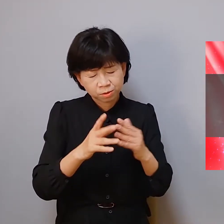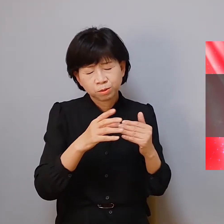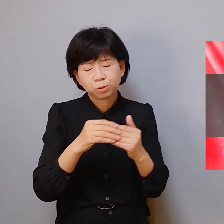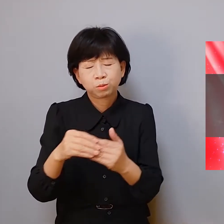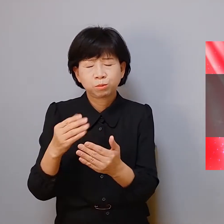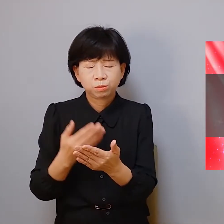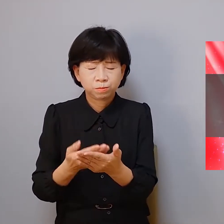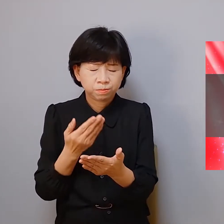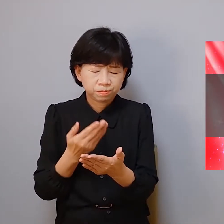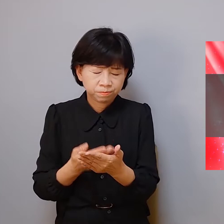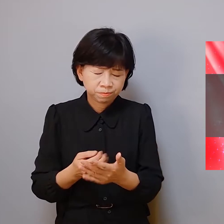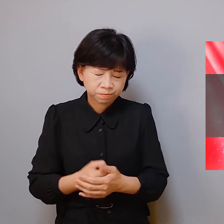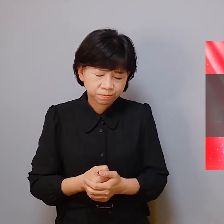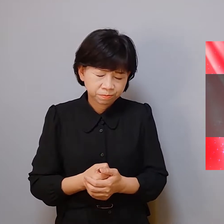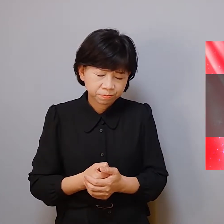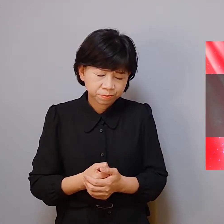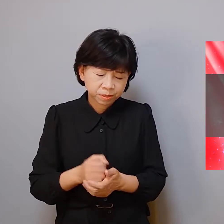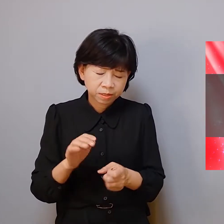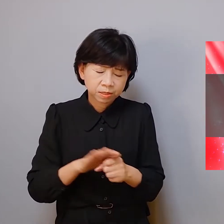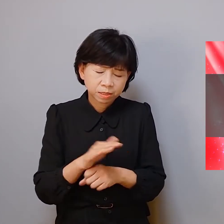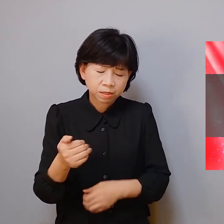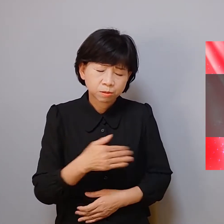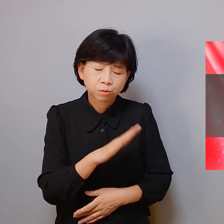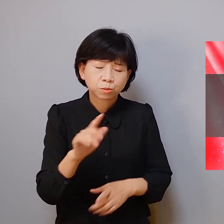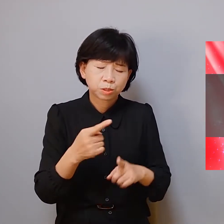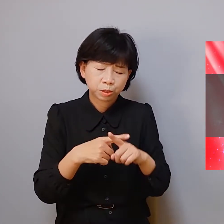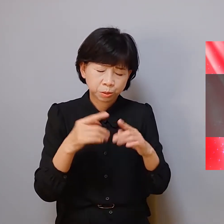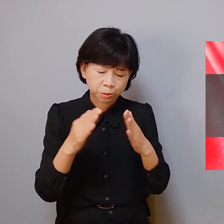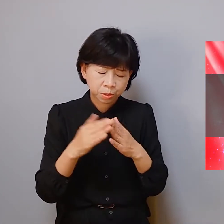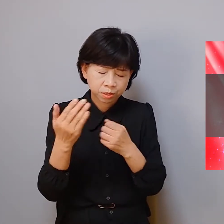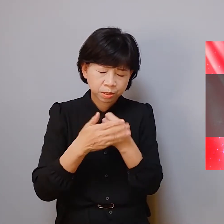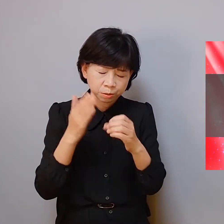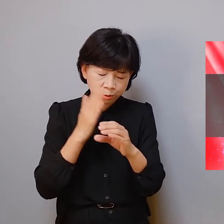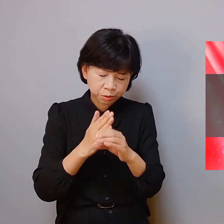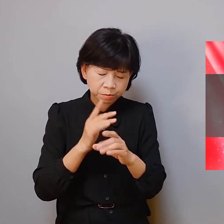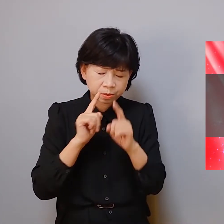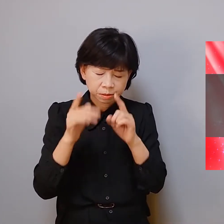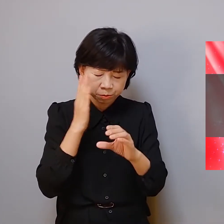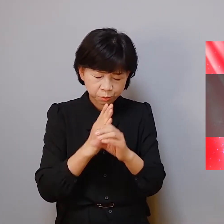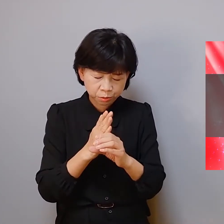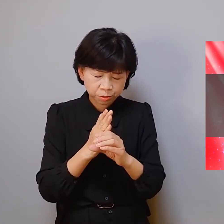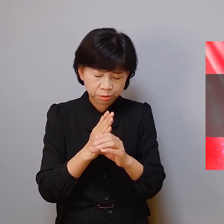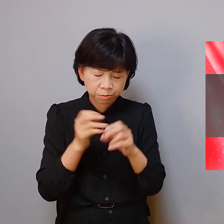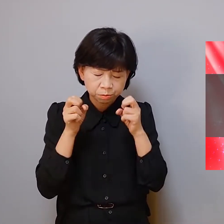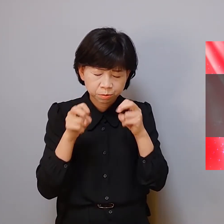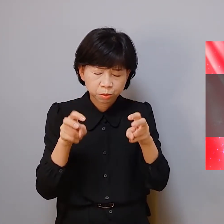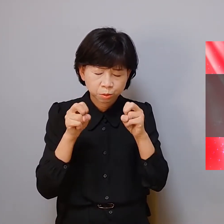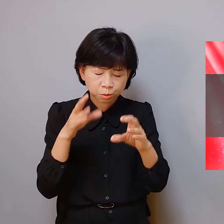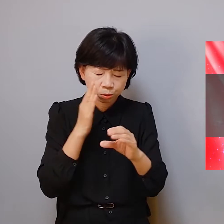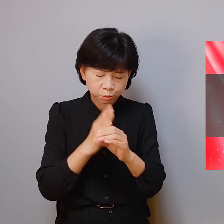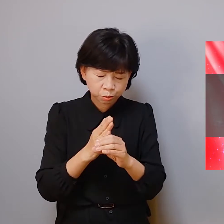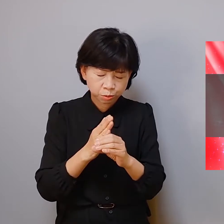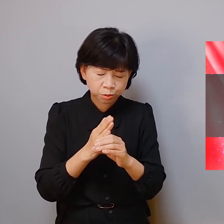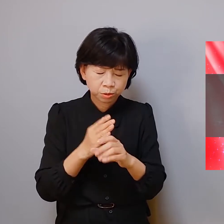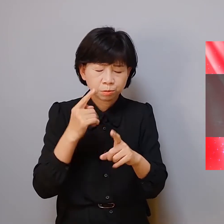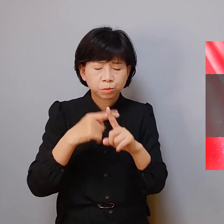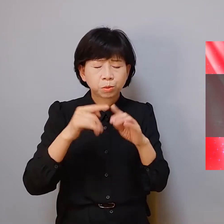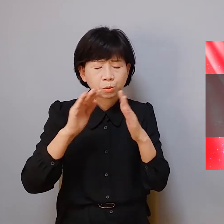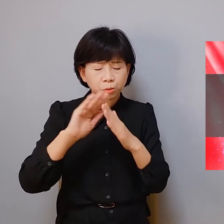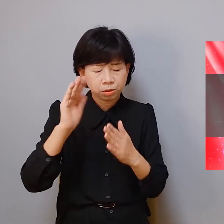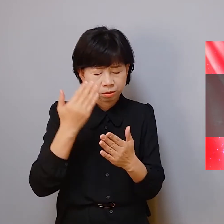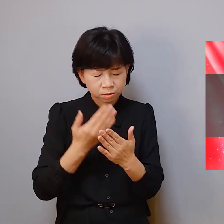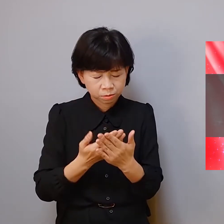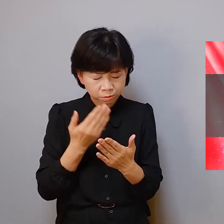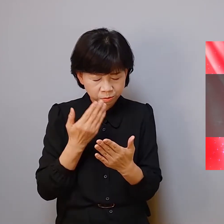인도하여 주옵소서. 사랑하는 우리 교회가 은혜 중심, 말씀 중심, 선교 중심의